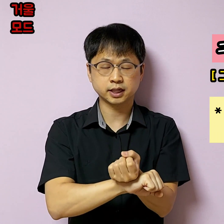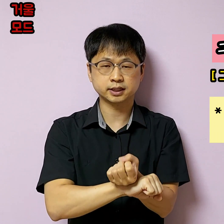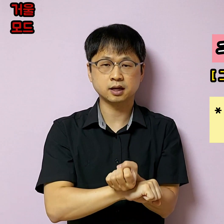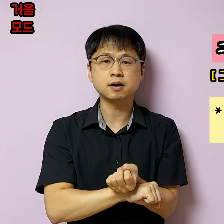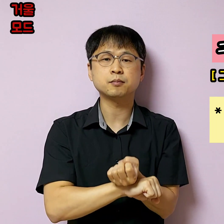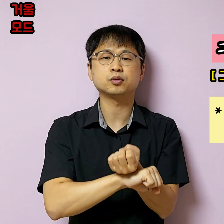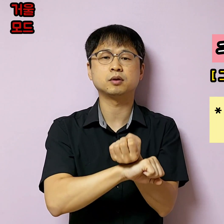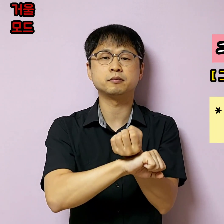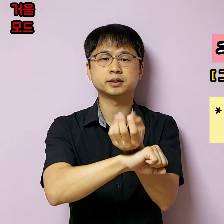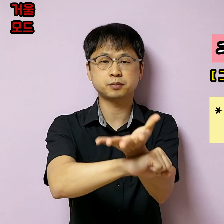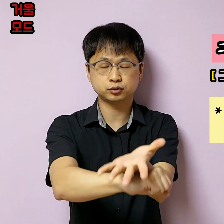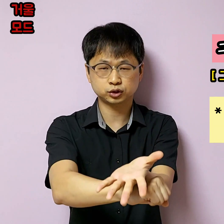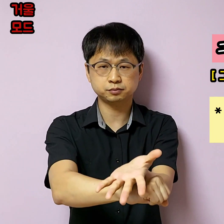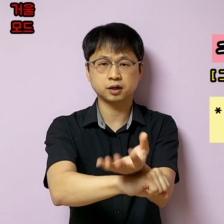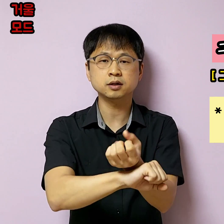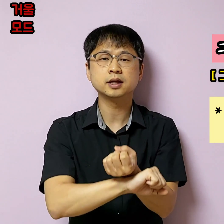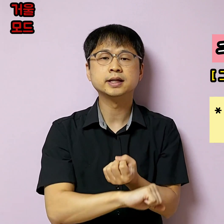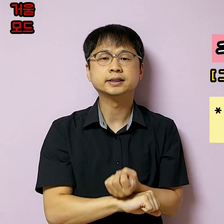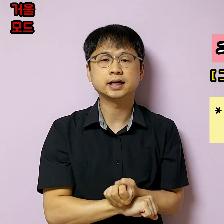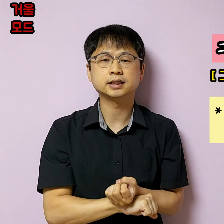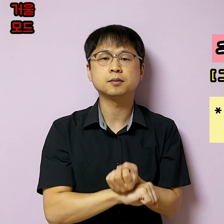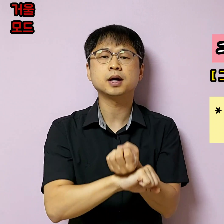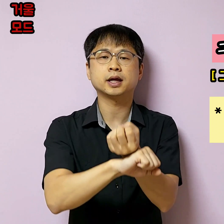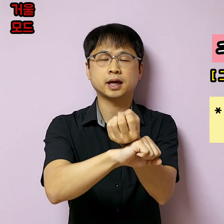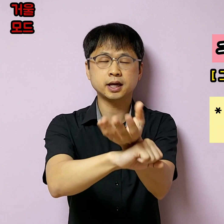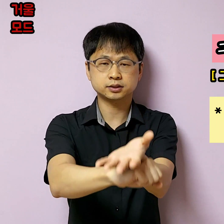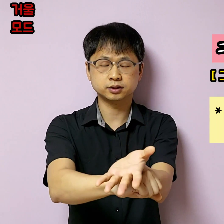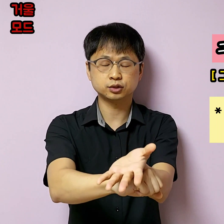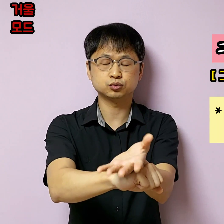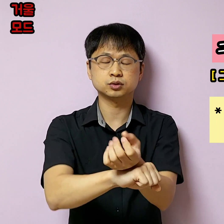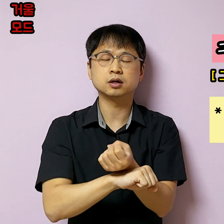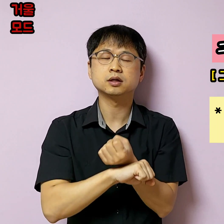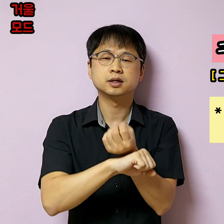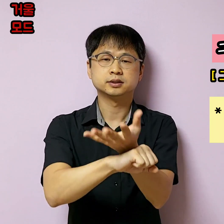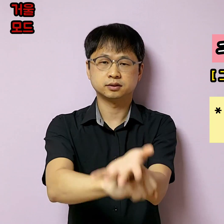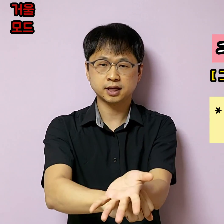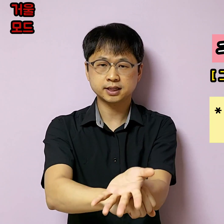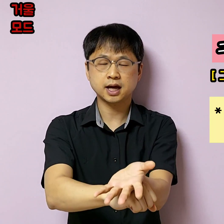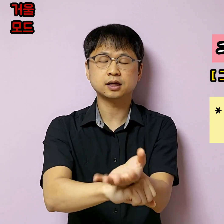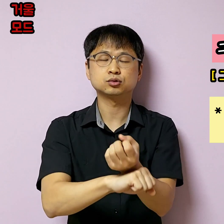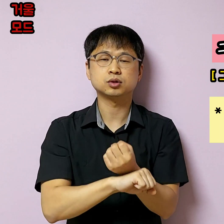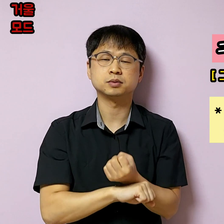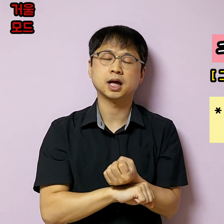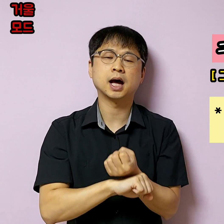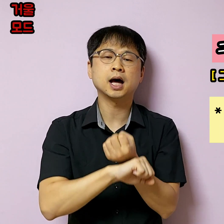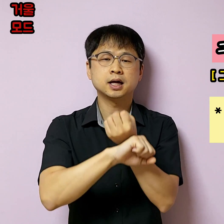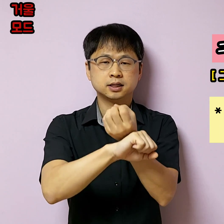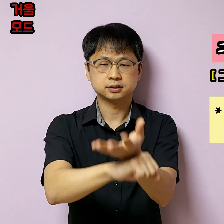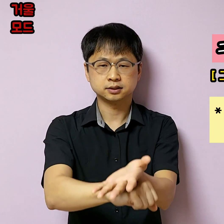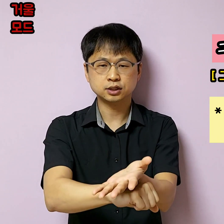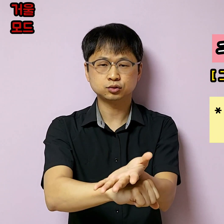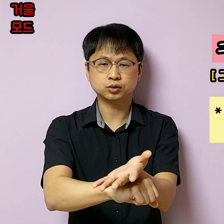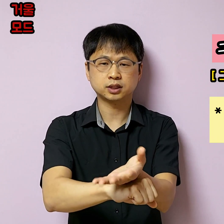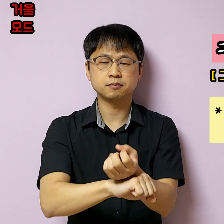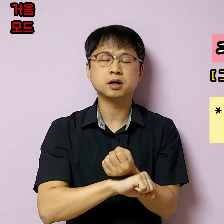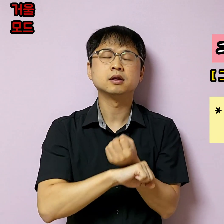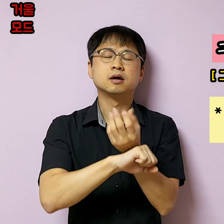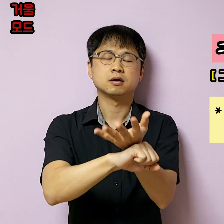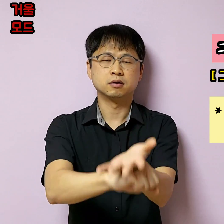한 다음 앞으로 내밀면서 펴주시면 상대방에게 전해주는 것, 전하다라는 수입니다. 전할 수 있다며,